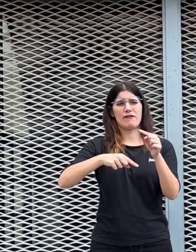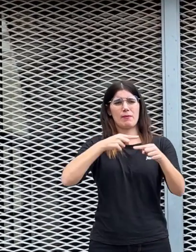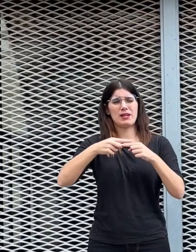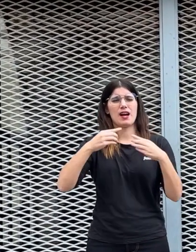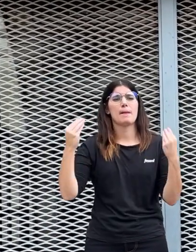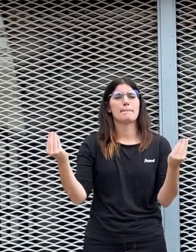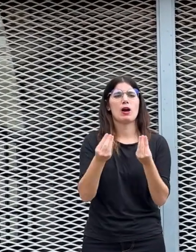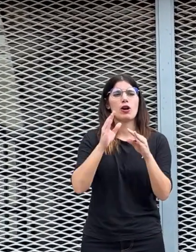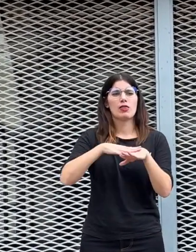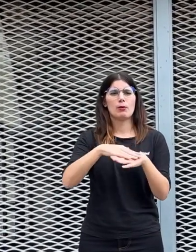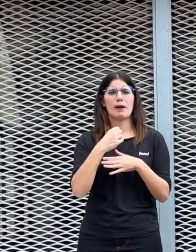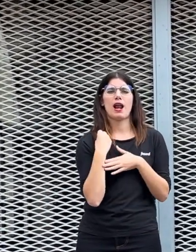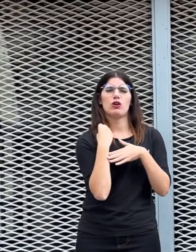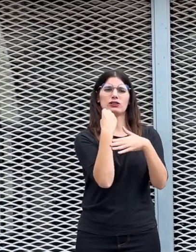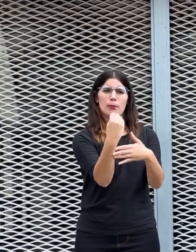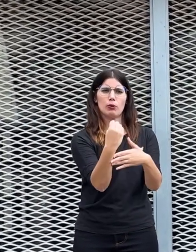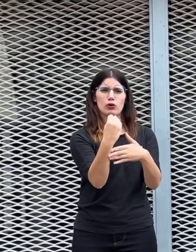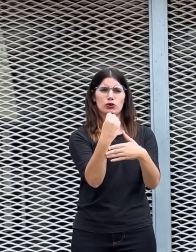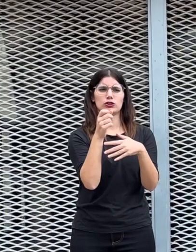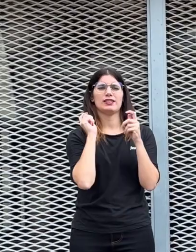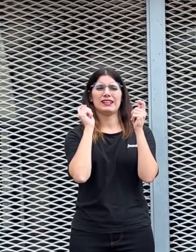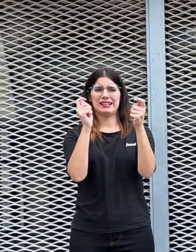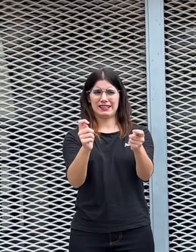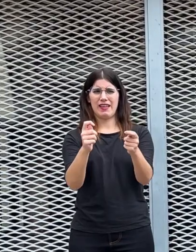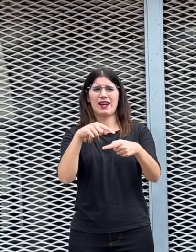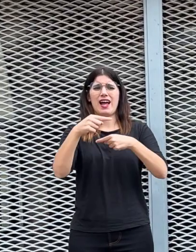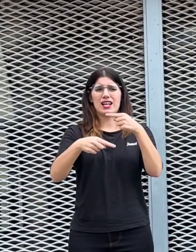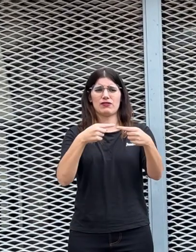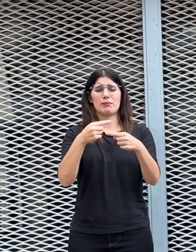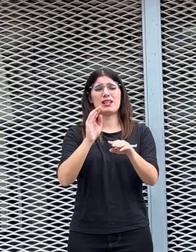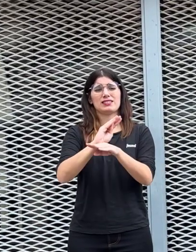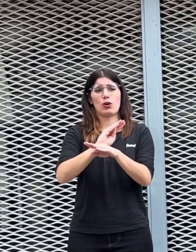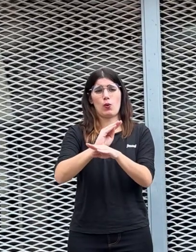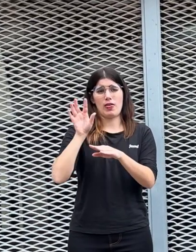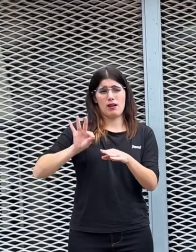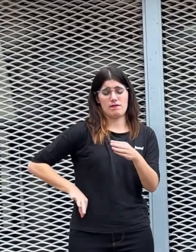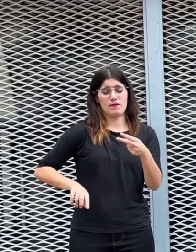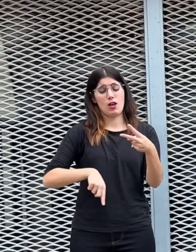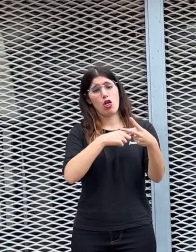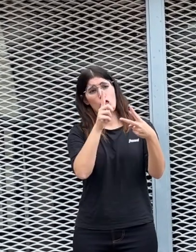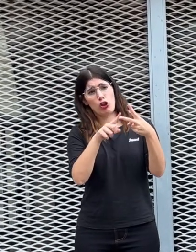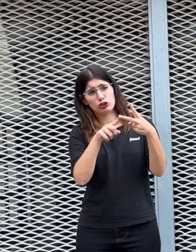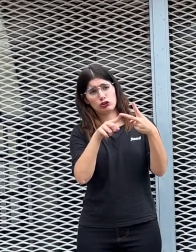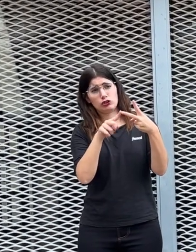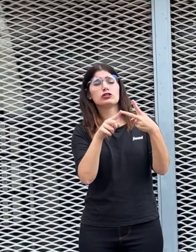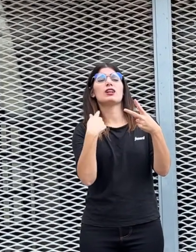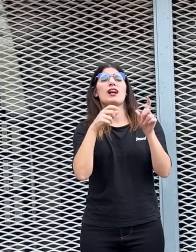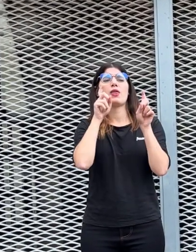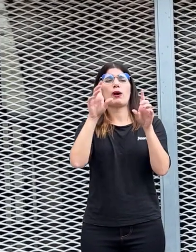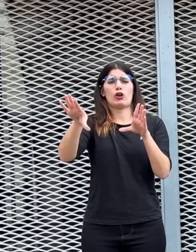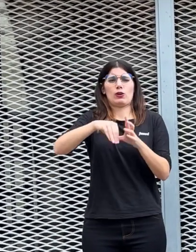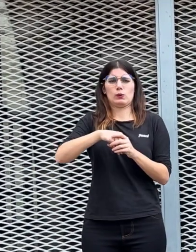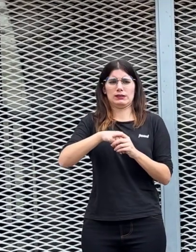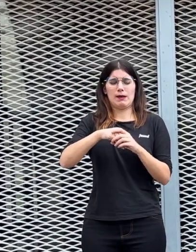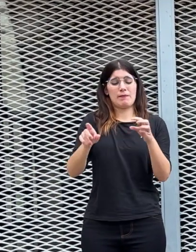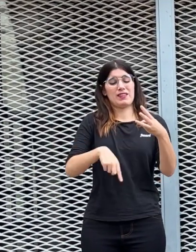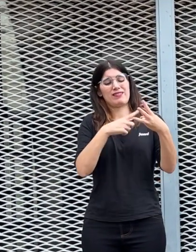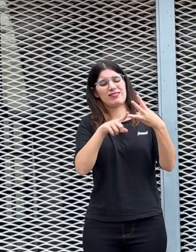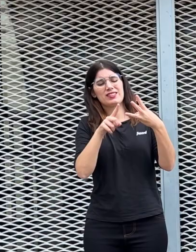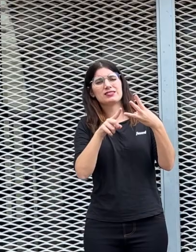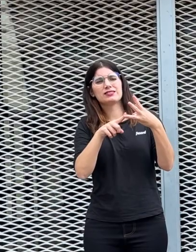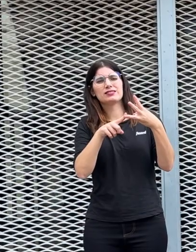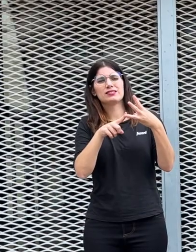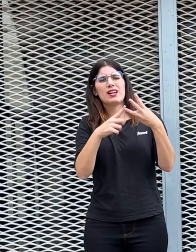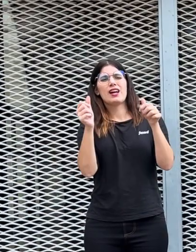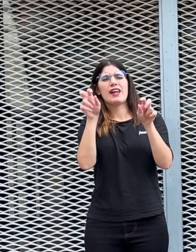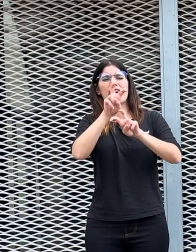los apoyos que se dan a las familias cuidadoras. 2. La educación inclusiva. 3.